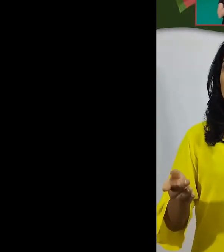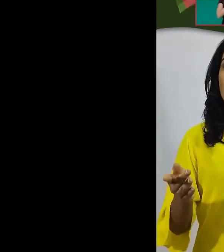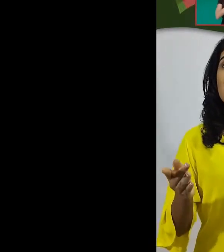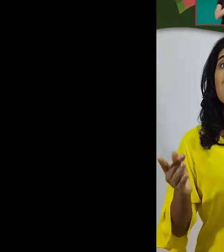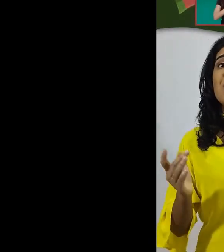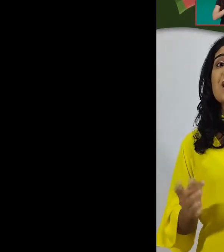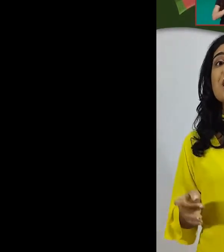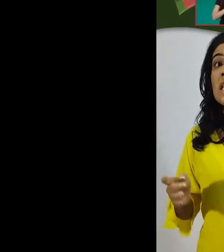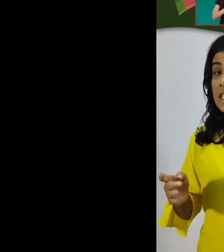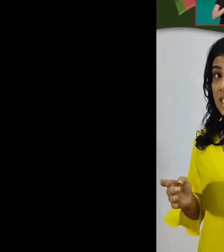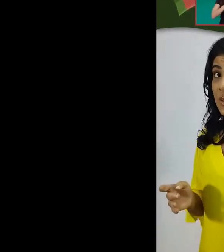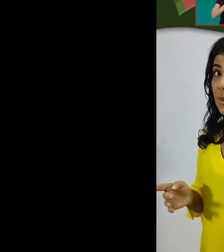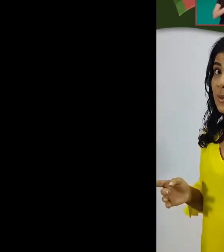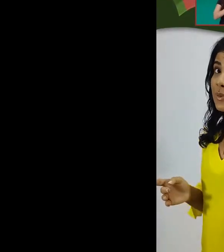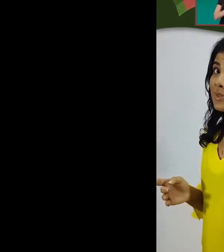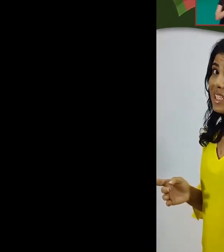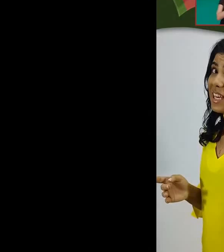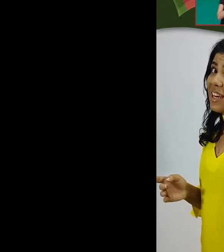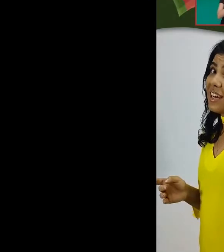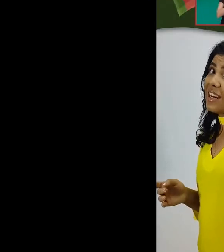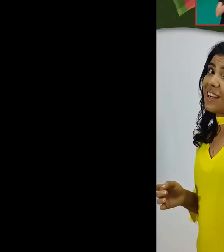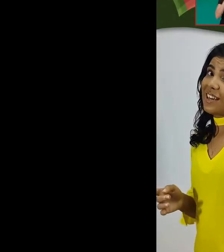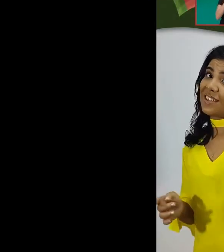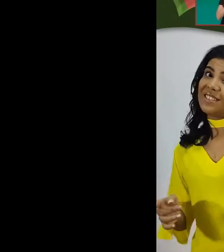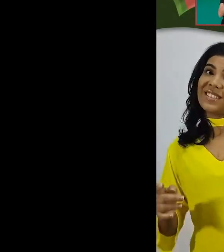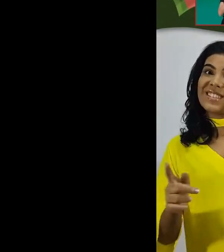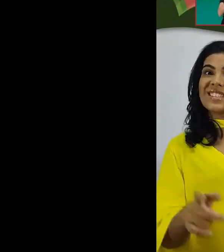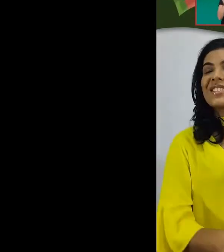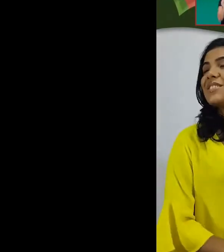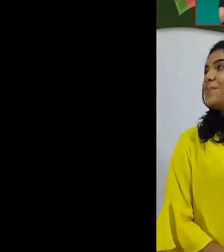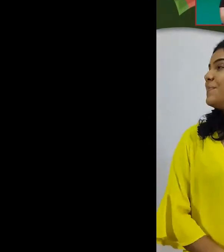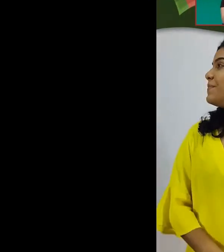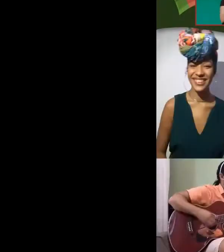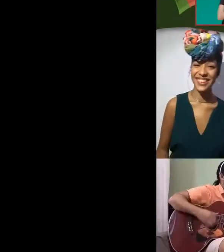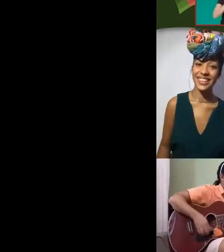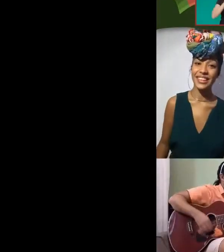longe que se encontra